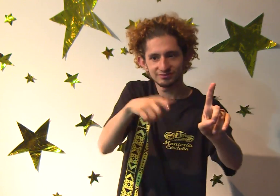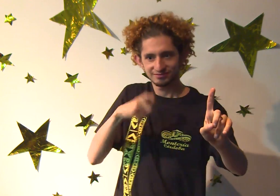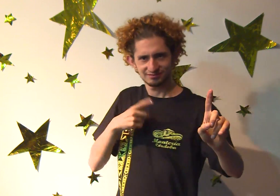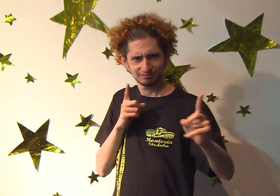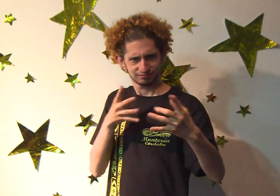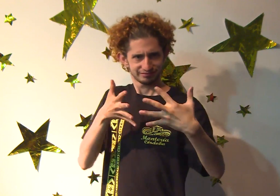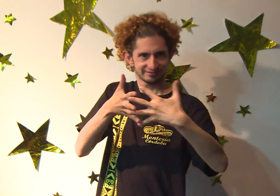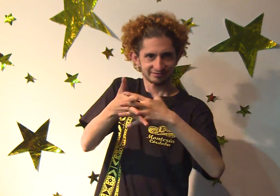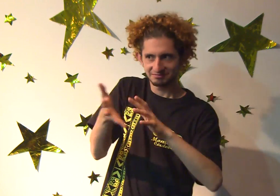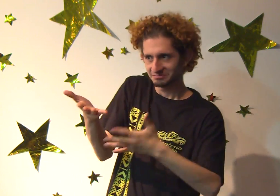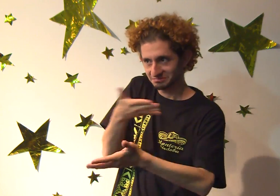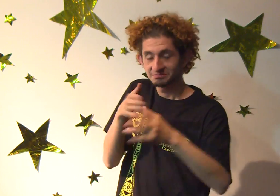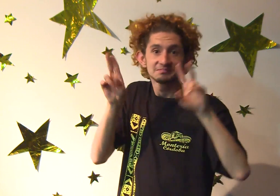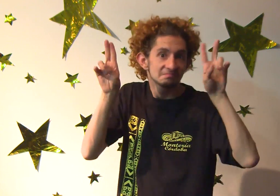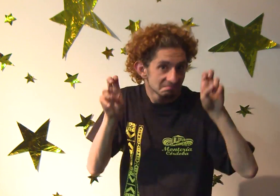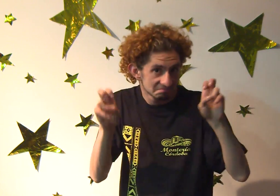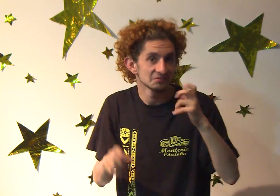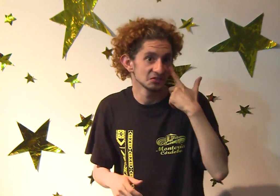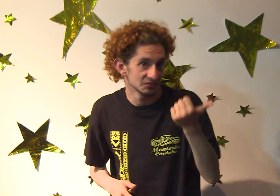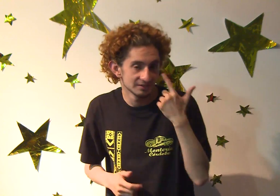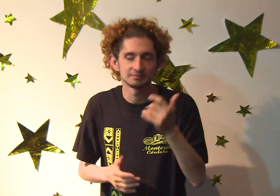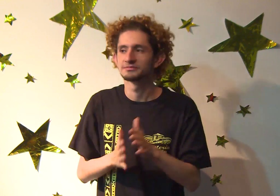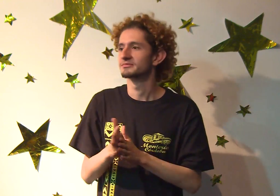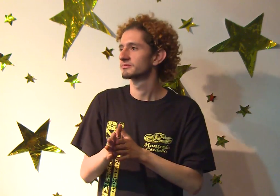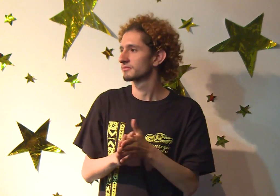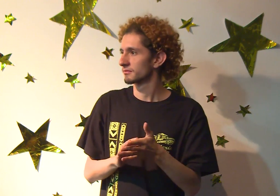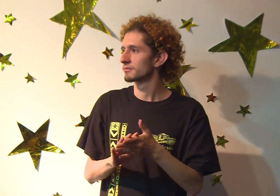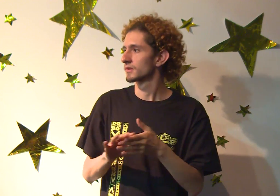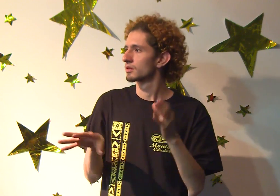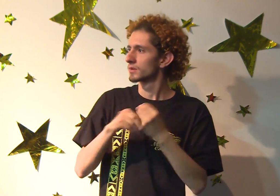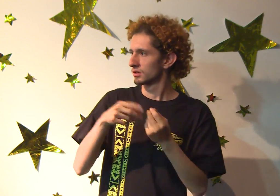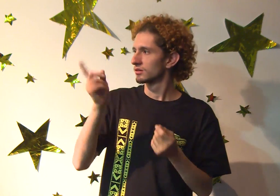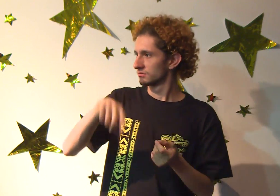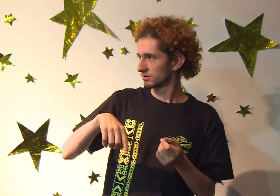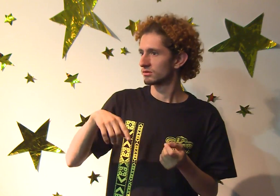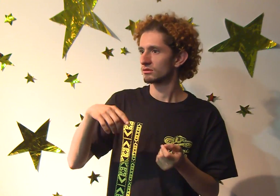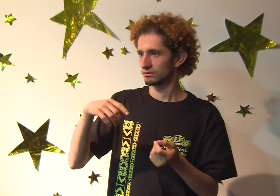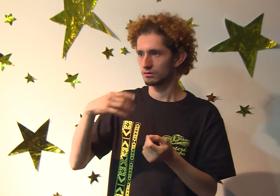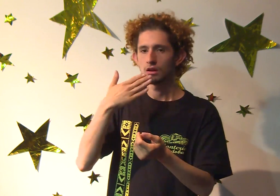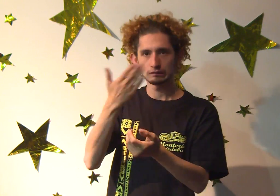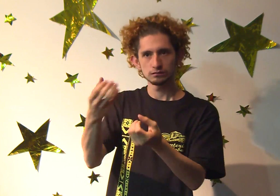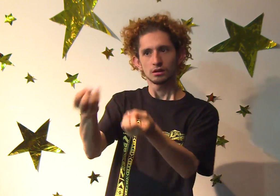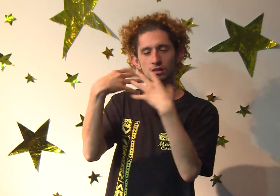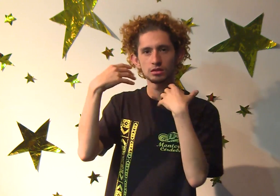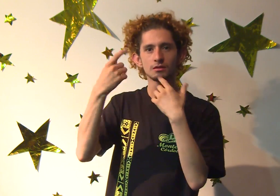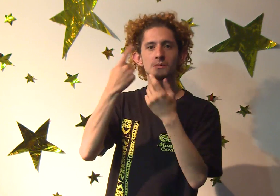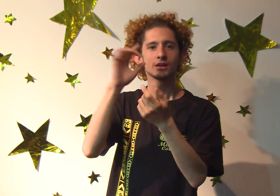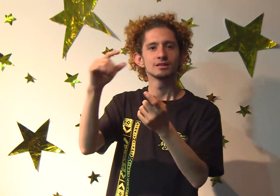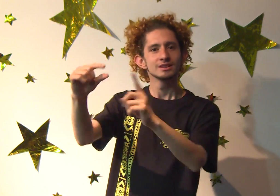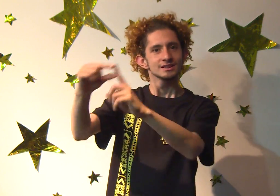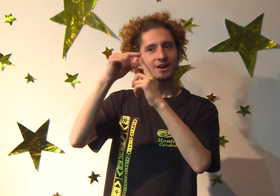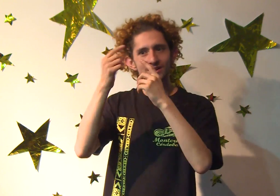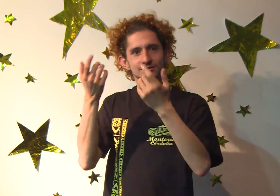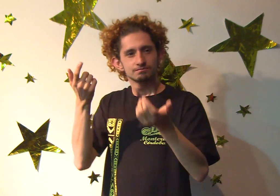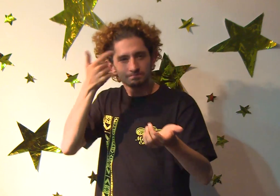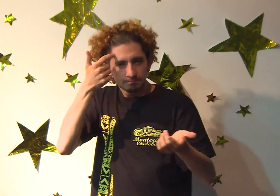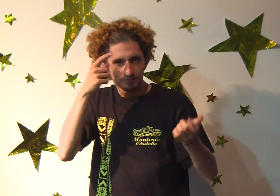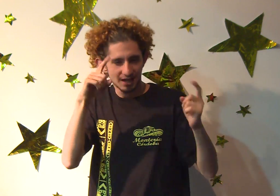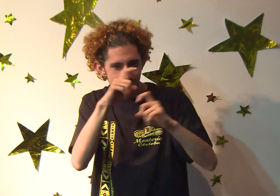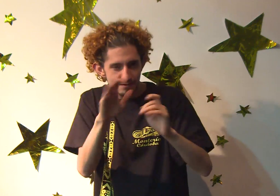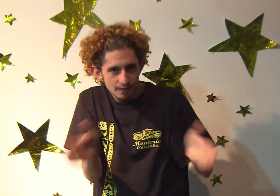pedagógico ha servido para conocer esas experiencias de cómo integrar con las personas oyentes, eso me ha parecido muy chévere. También